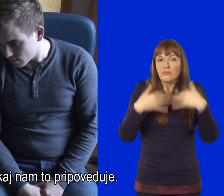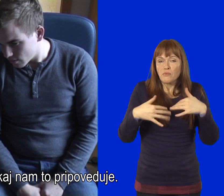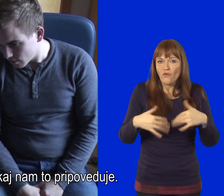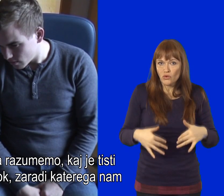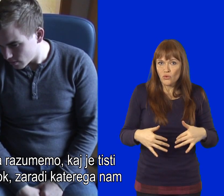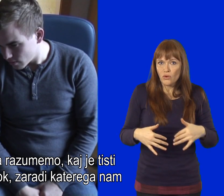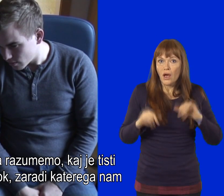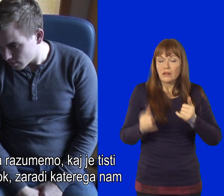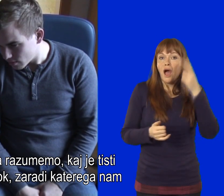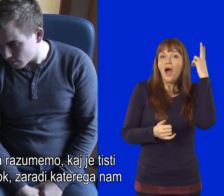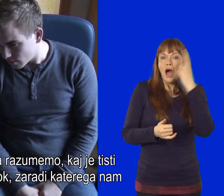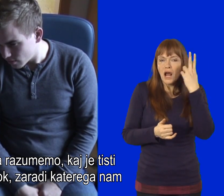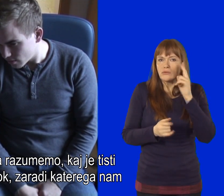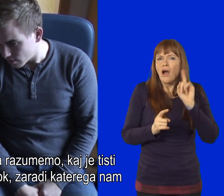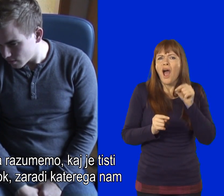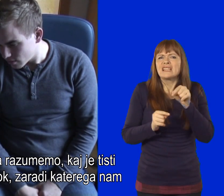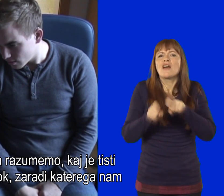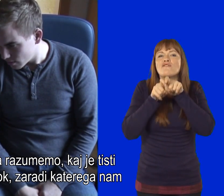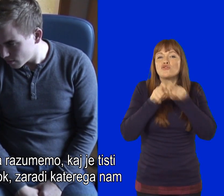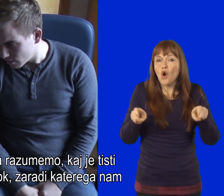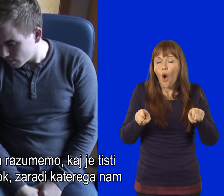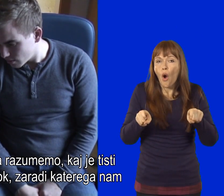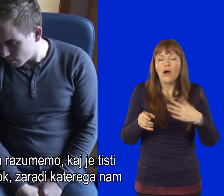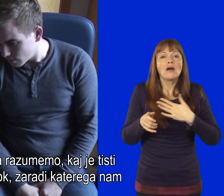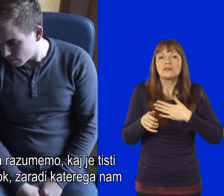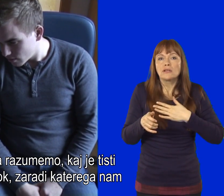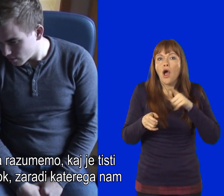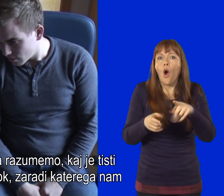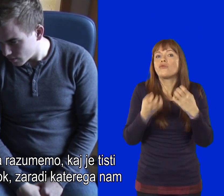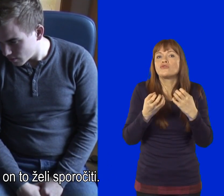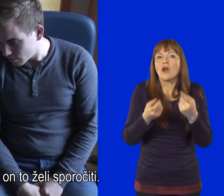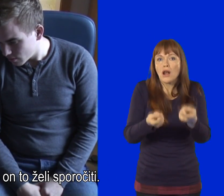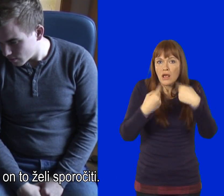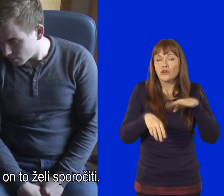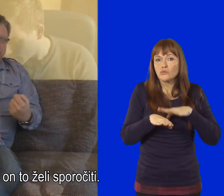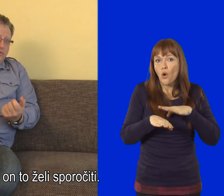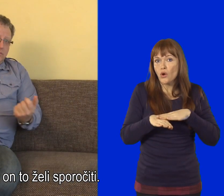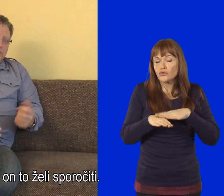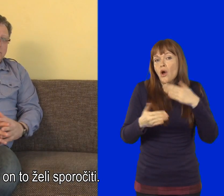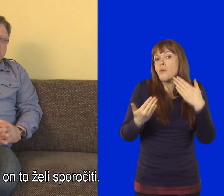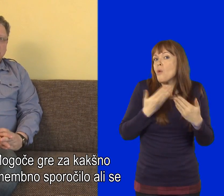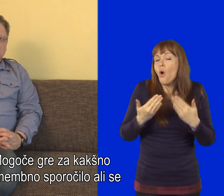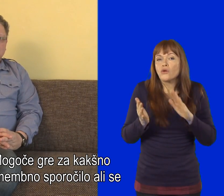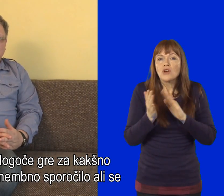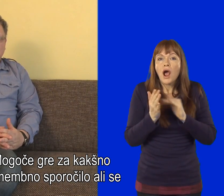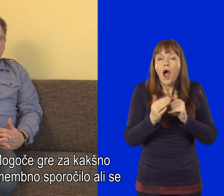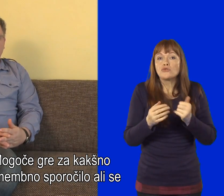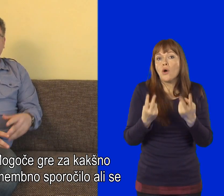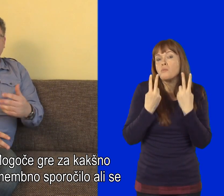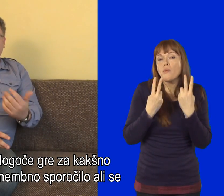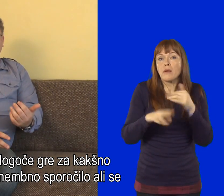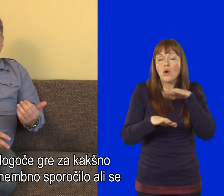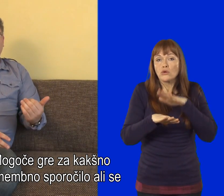pripoveduje, da razumemo, kaj je tisti vzrok, zaradi katerega nam on to želi sporočiti. Mogoče je kakšno